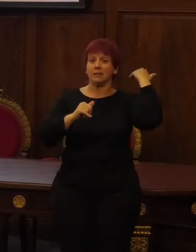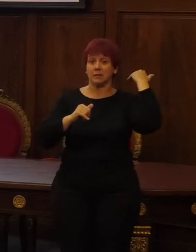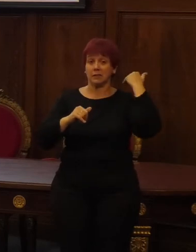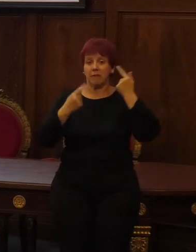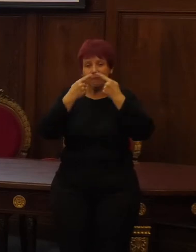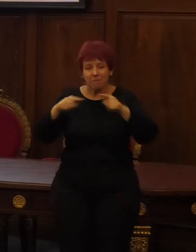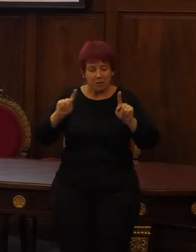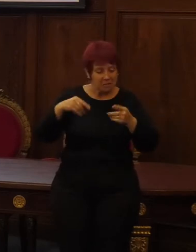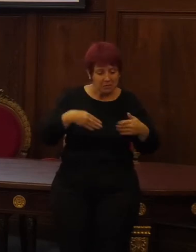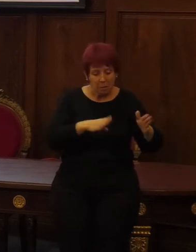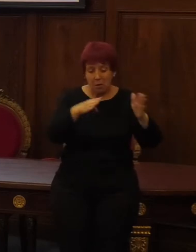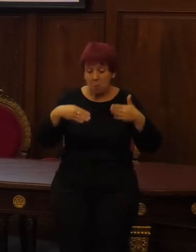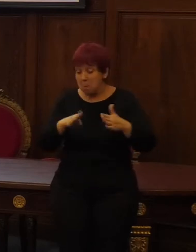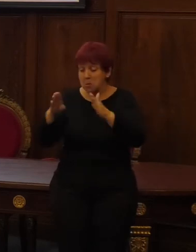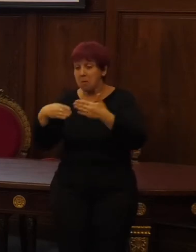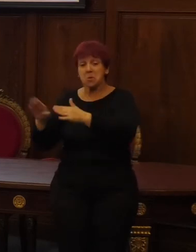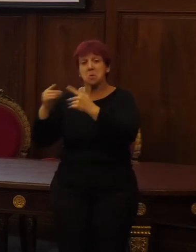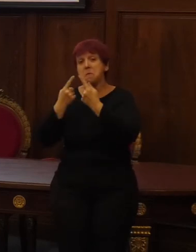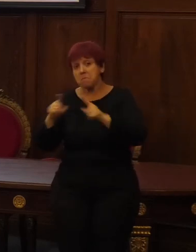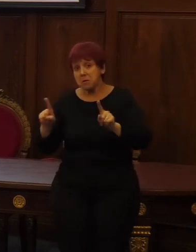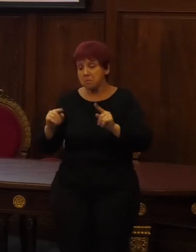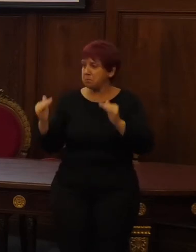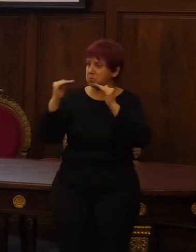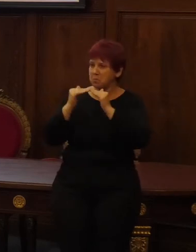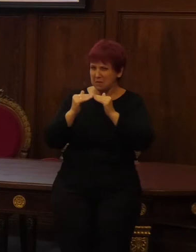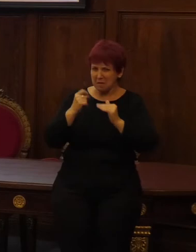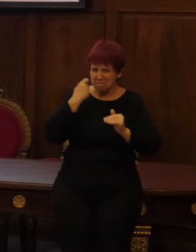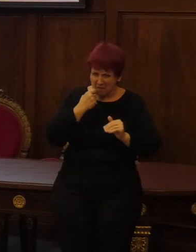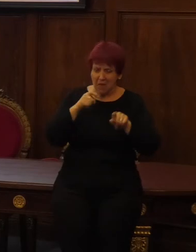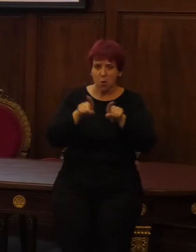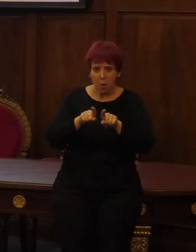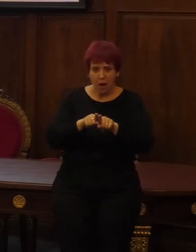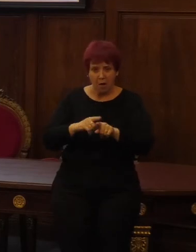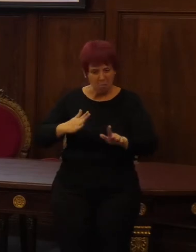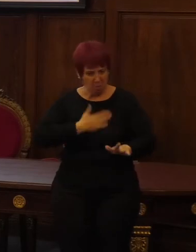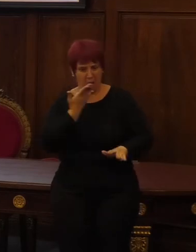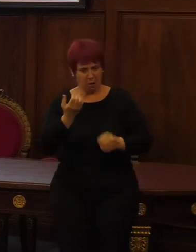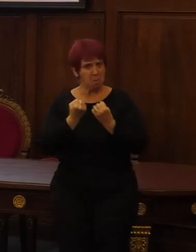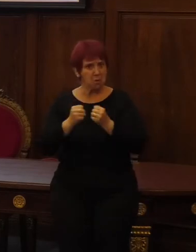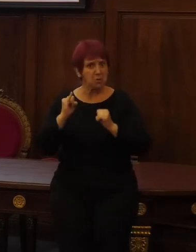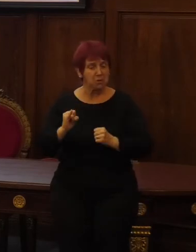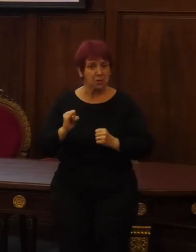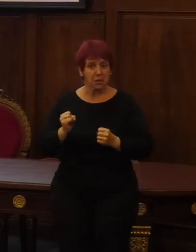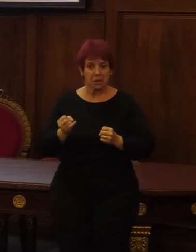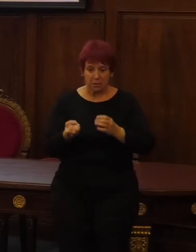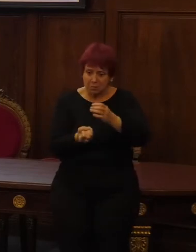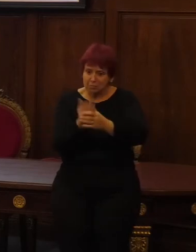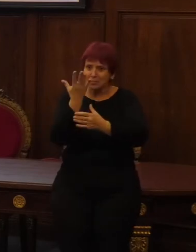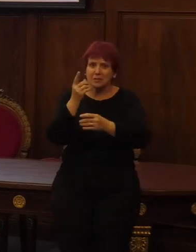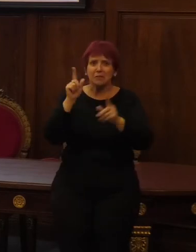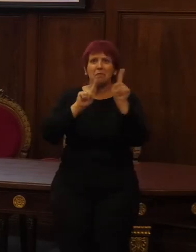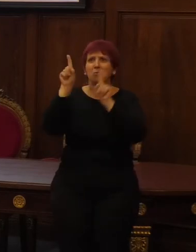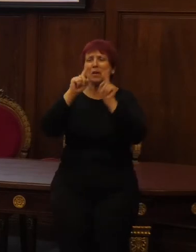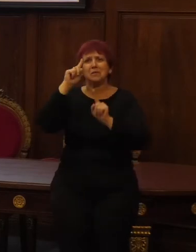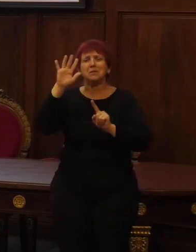mejor aún, por otros distintos. Es decir, nos falta aún tanta audacia. La creación de la Facultad